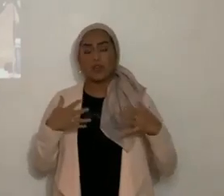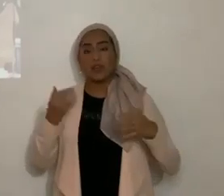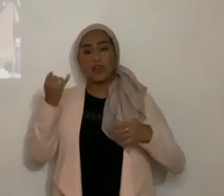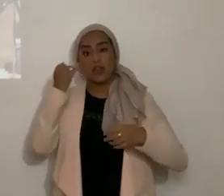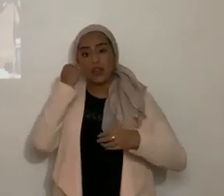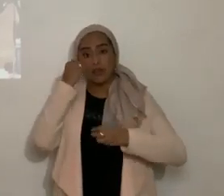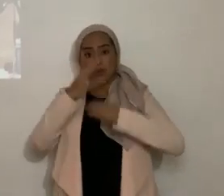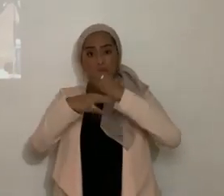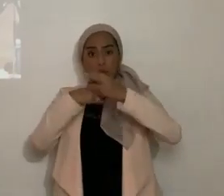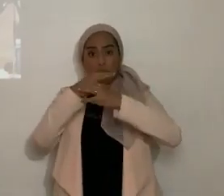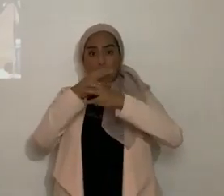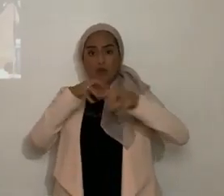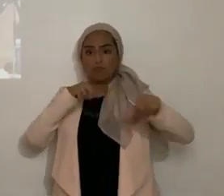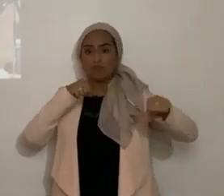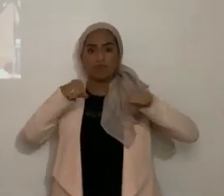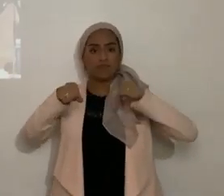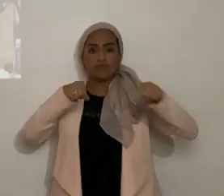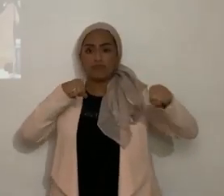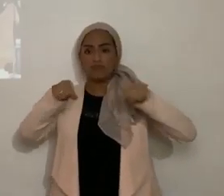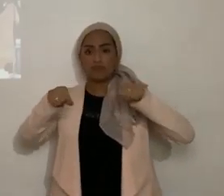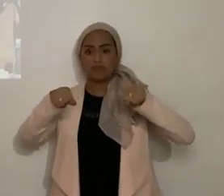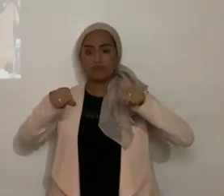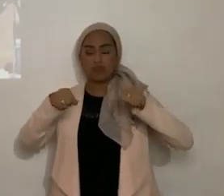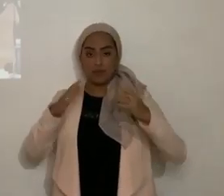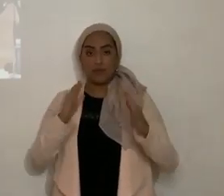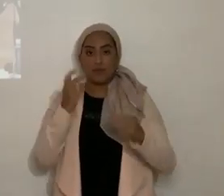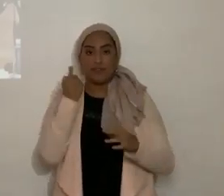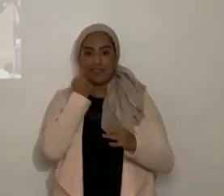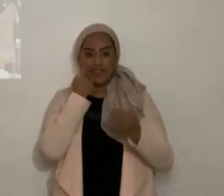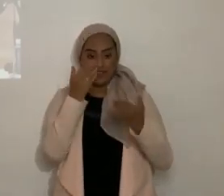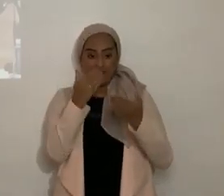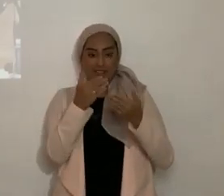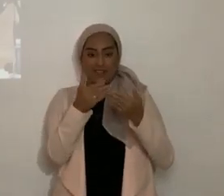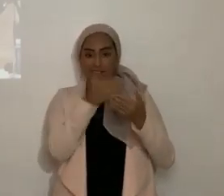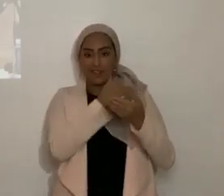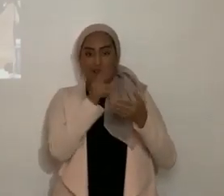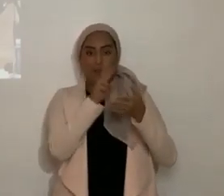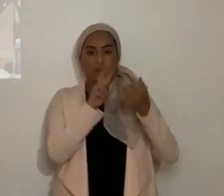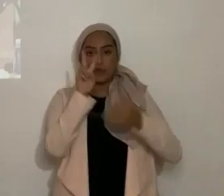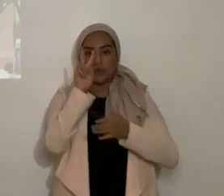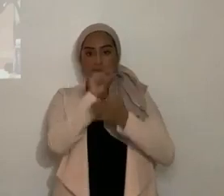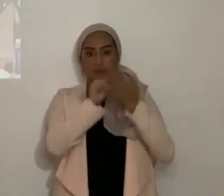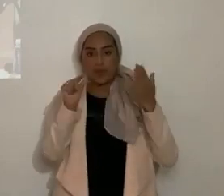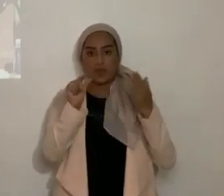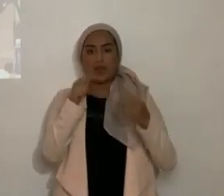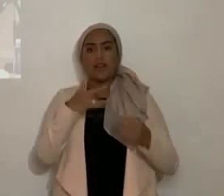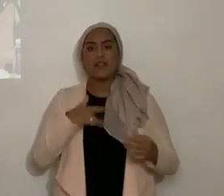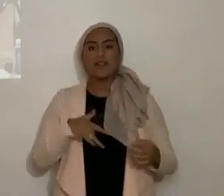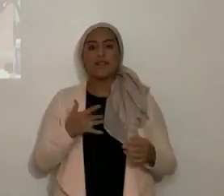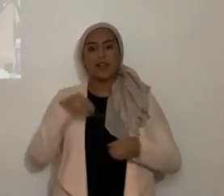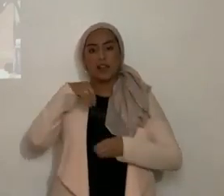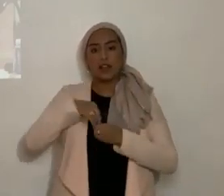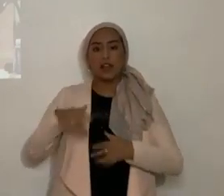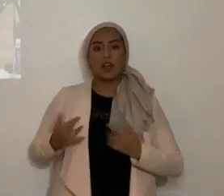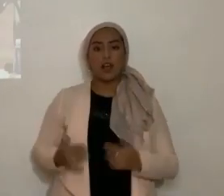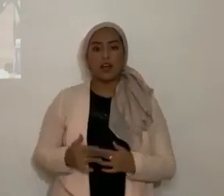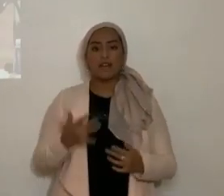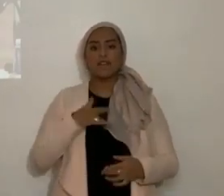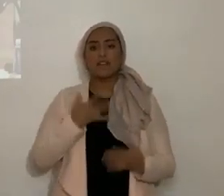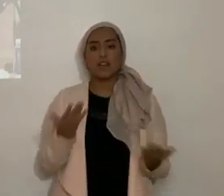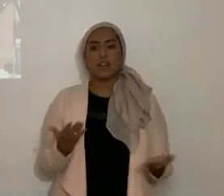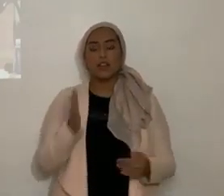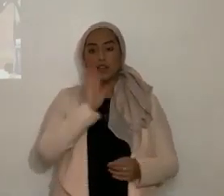tierra sea removida. Fíjense, nada más con estos dos versos, ¿qué empezaste a sentir en tu corazón?